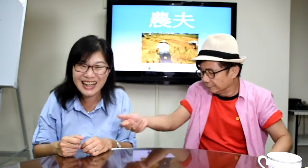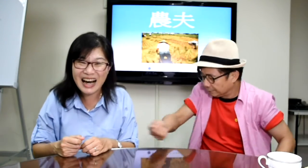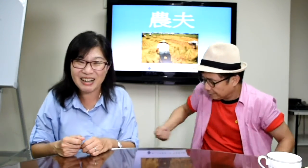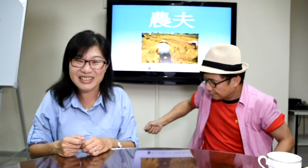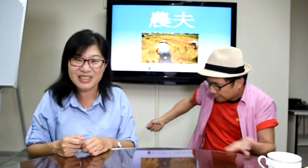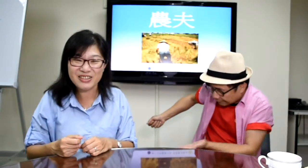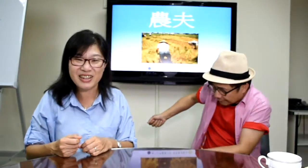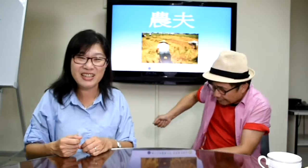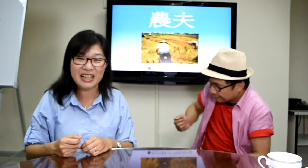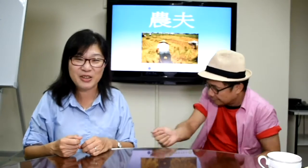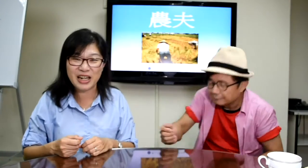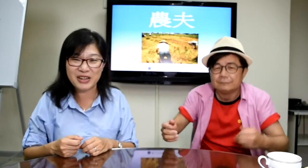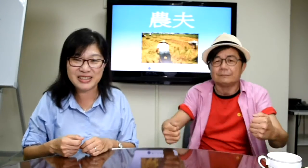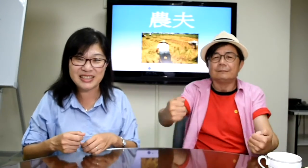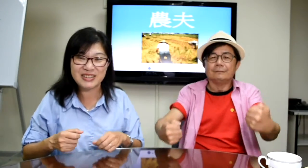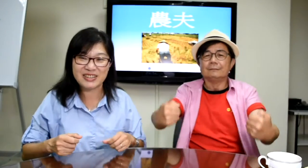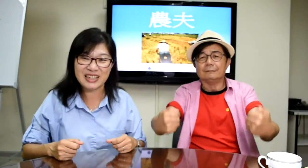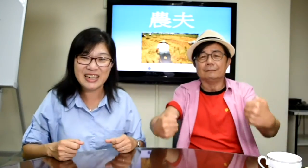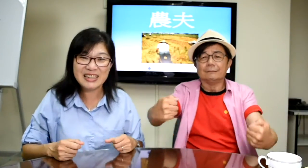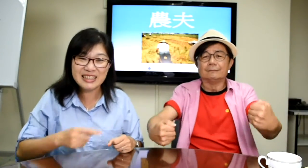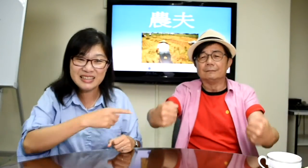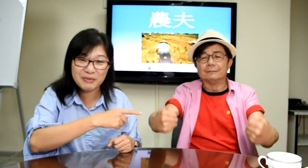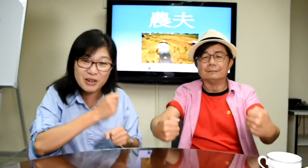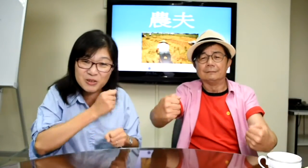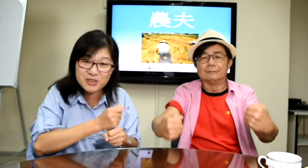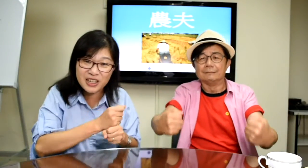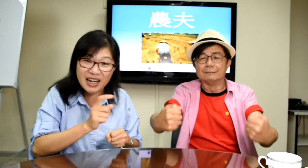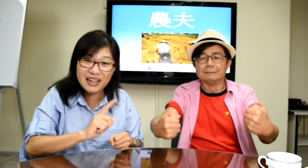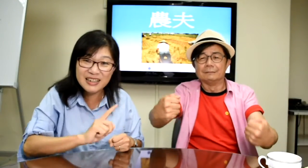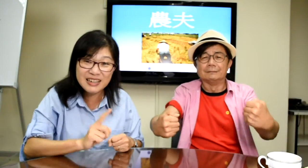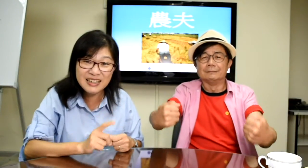好激动哦 ，Lina， 你越来越激动，这是什么工作？